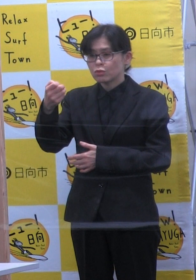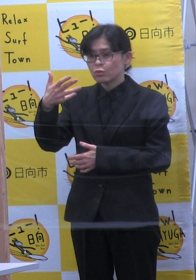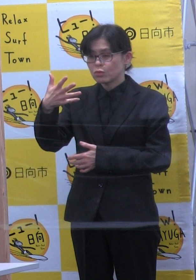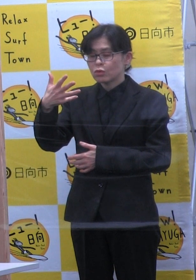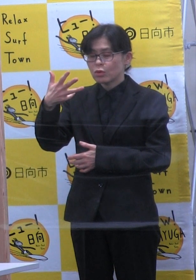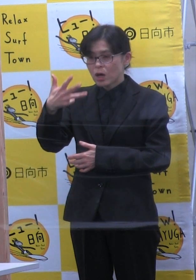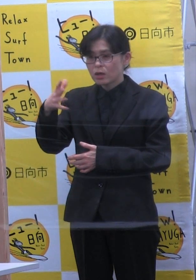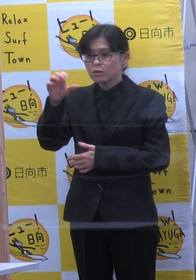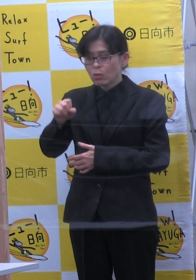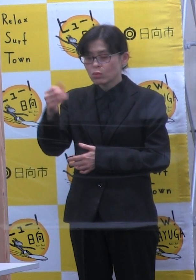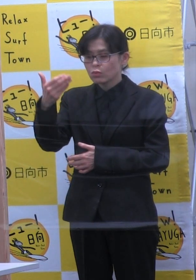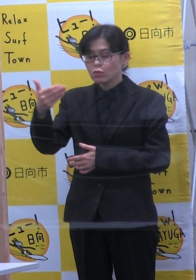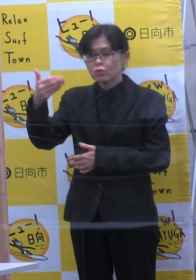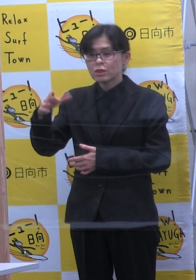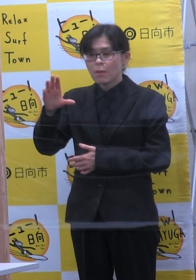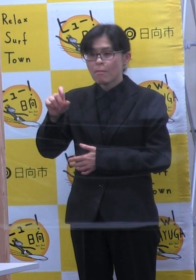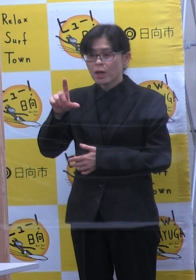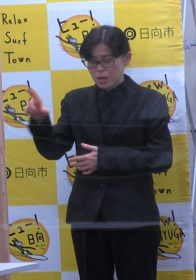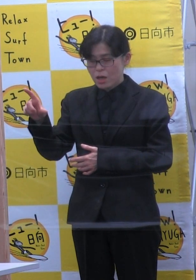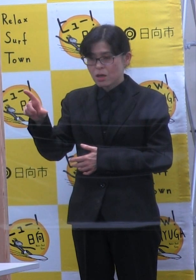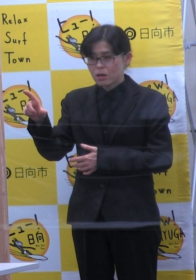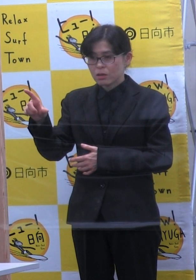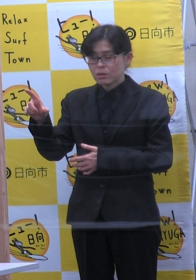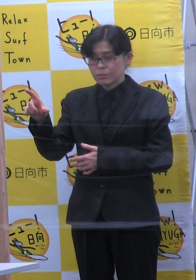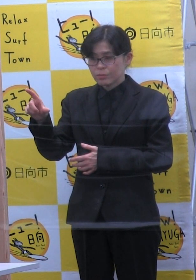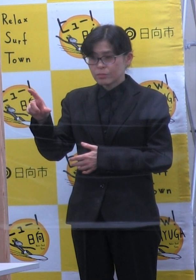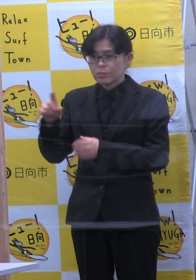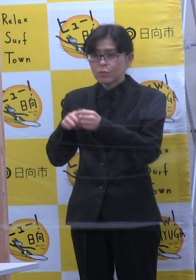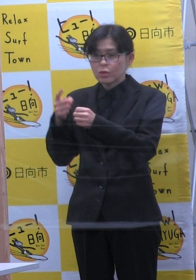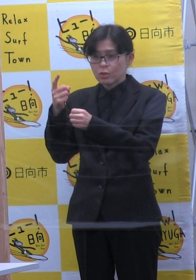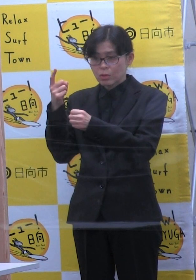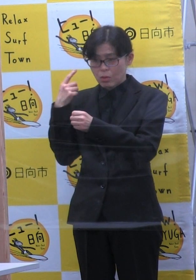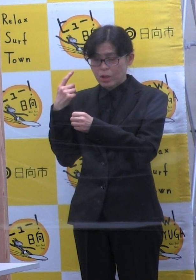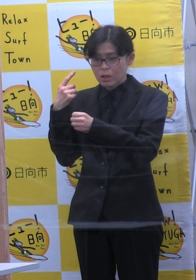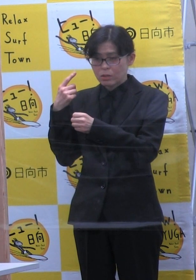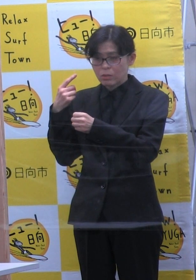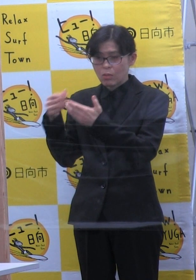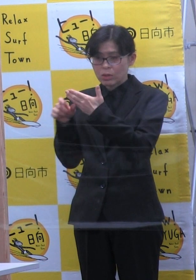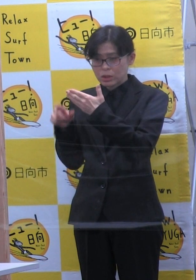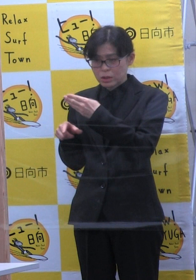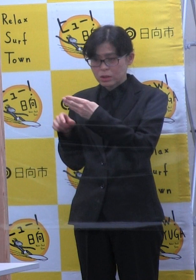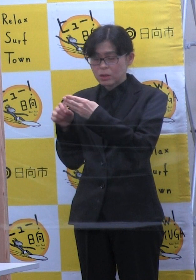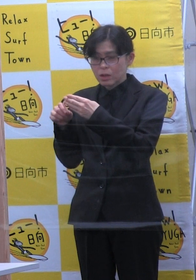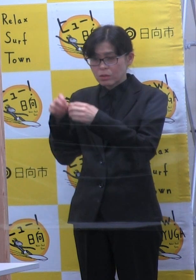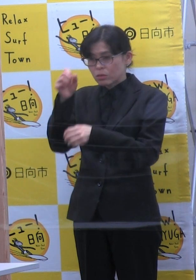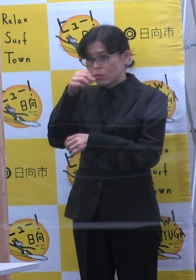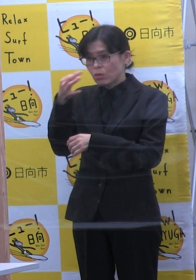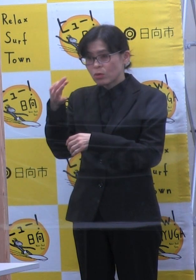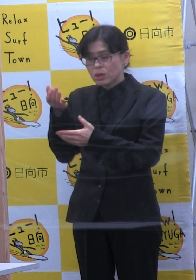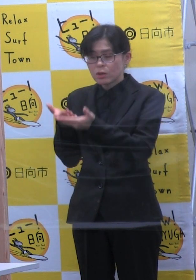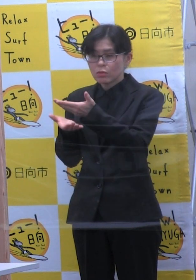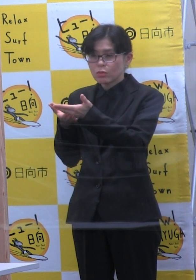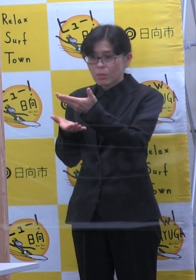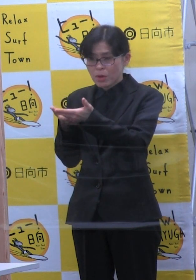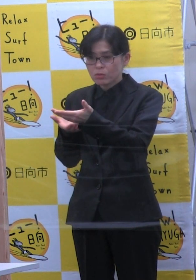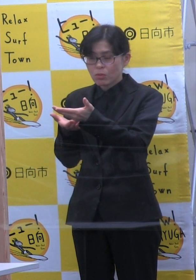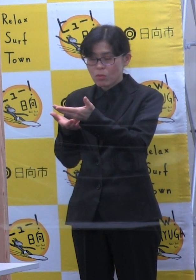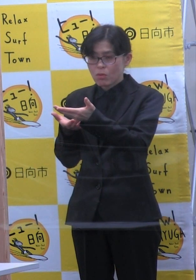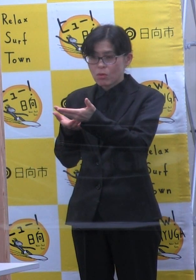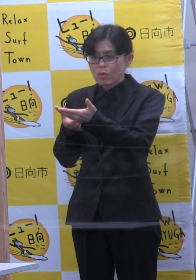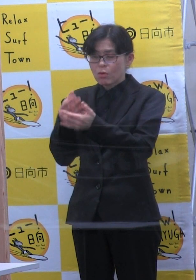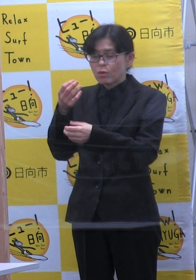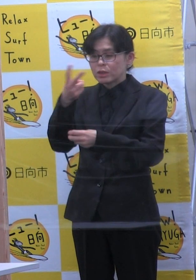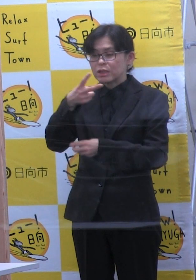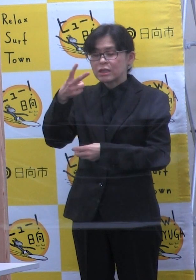9000万円となり、前年度当初予算との比較では額にして